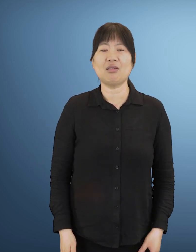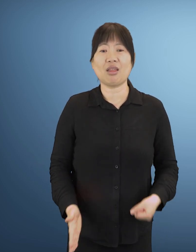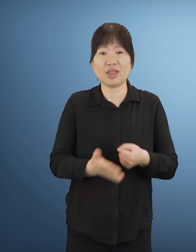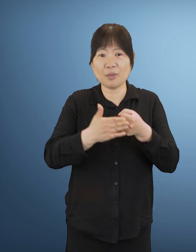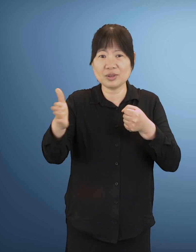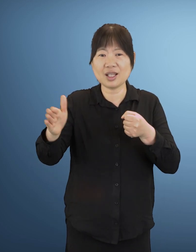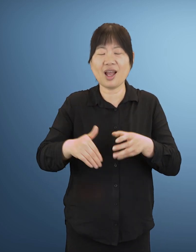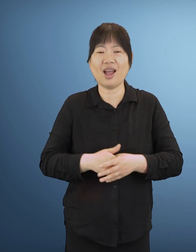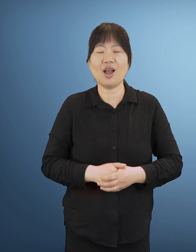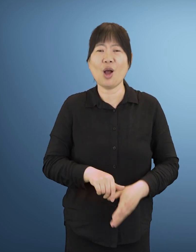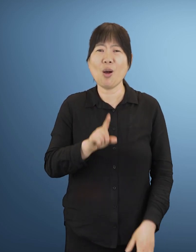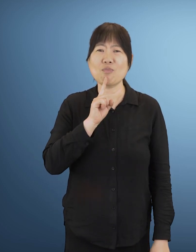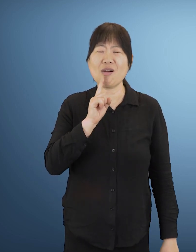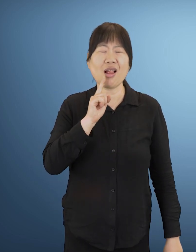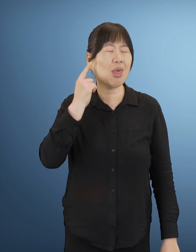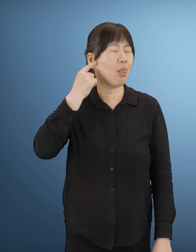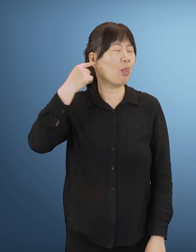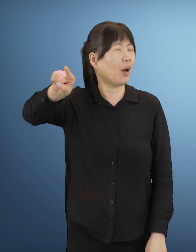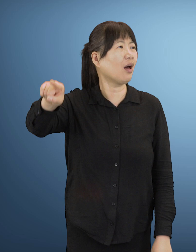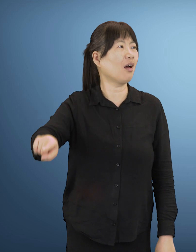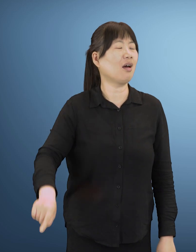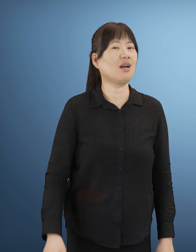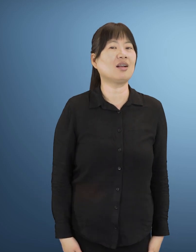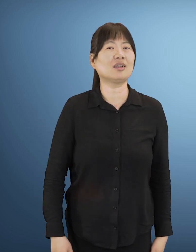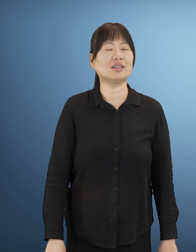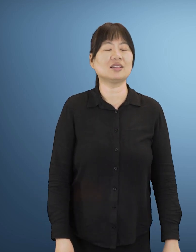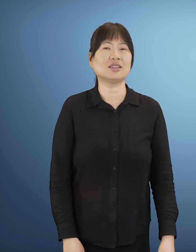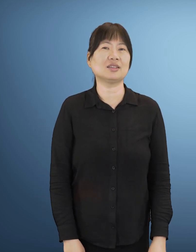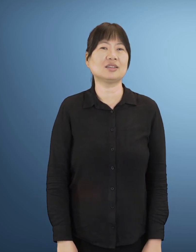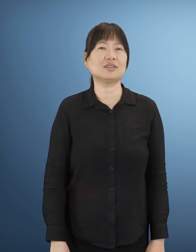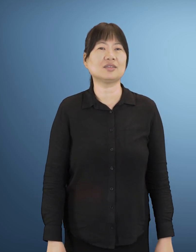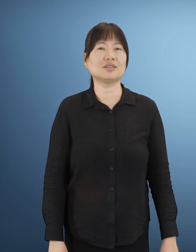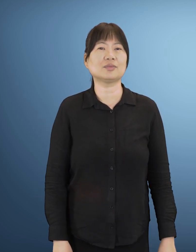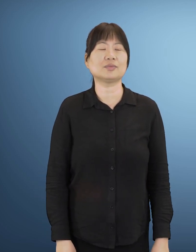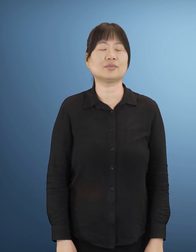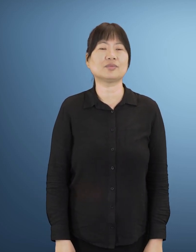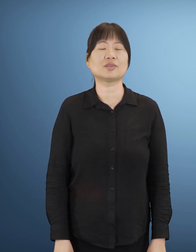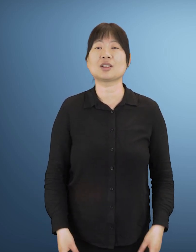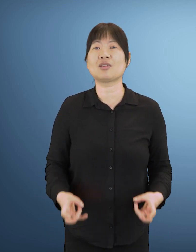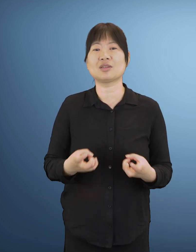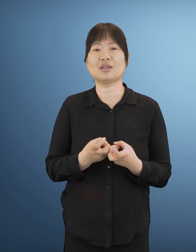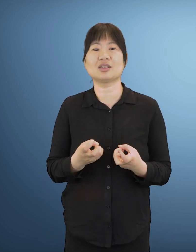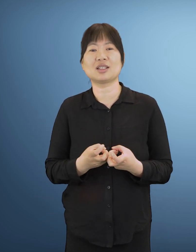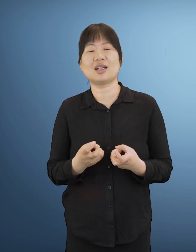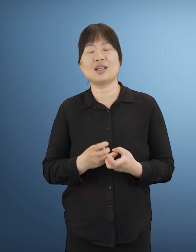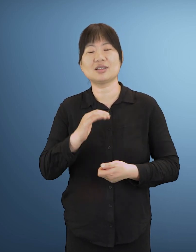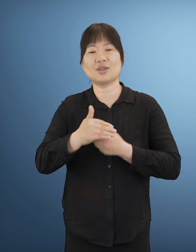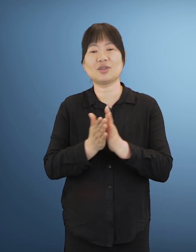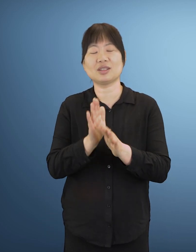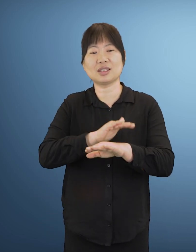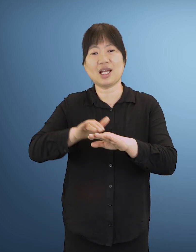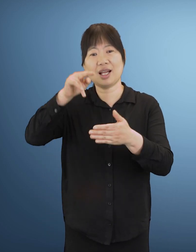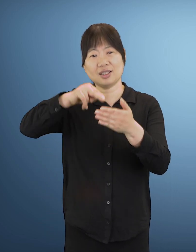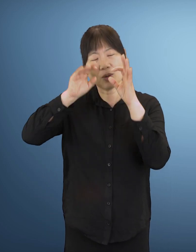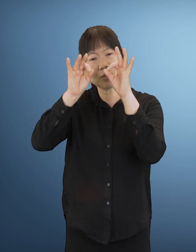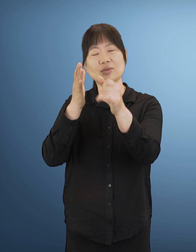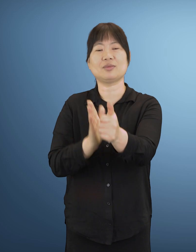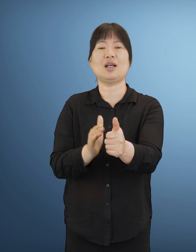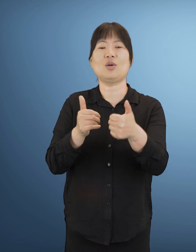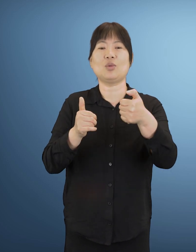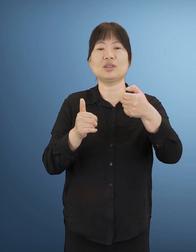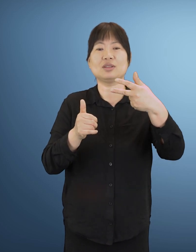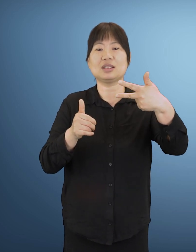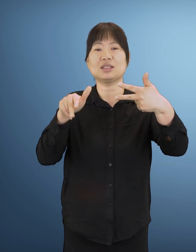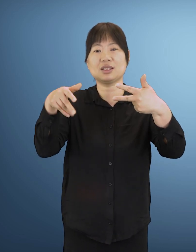때문에 그의 말이 들어올 수가 없는 거죠. 급기야는 어떻게 됐습니까? 성경을 잘 보세요.